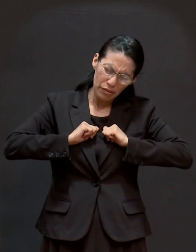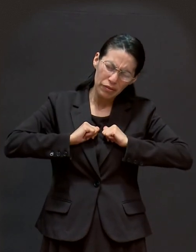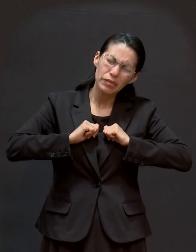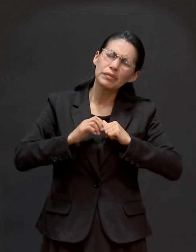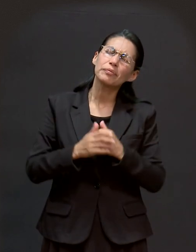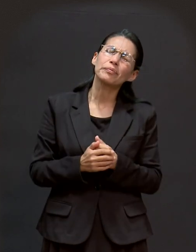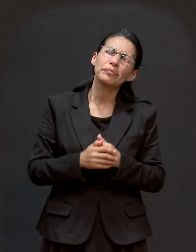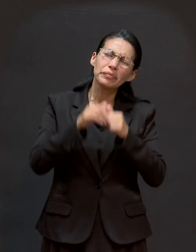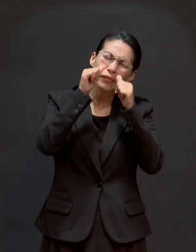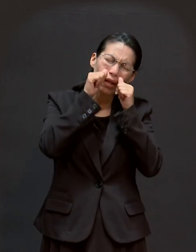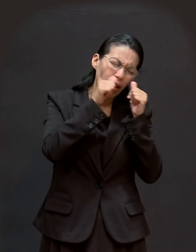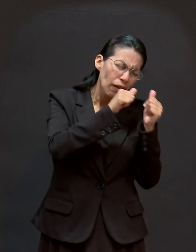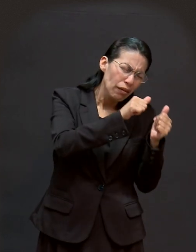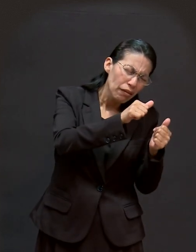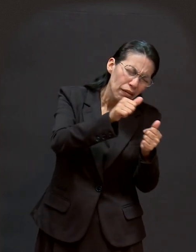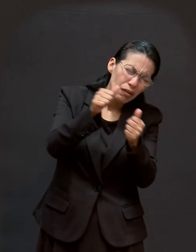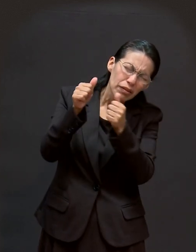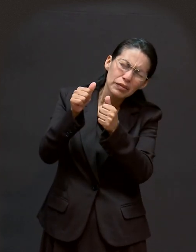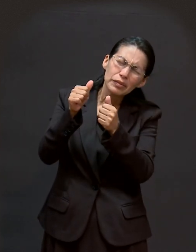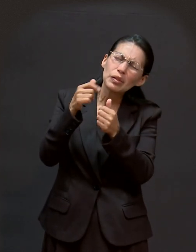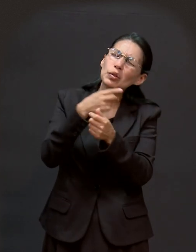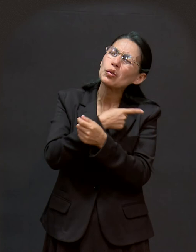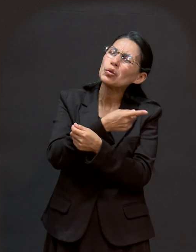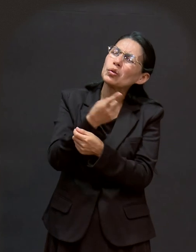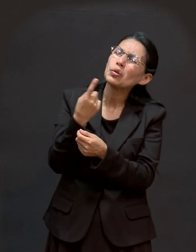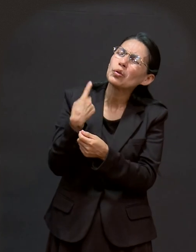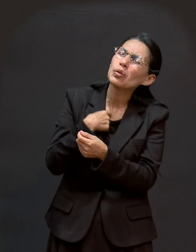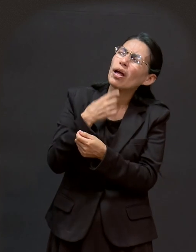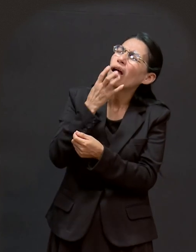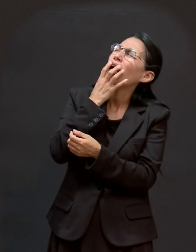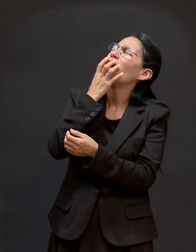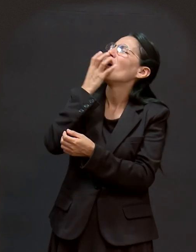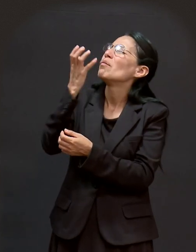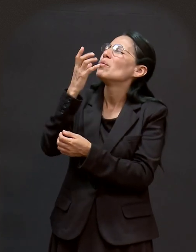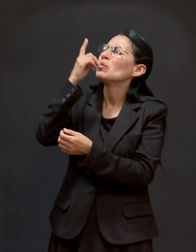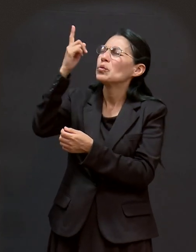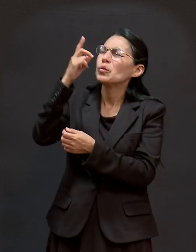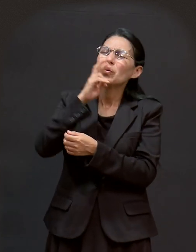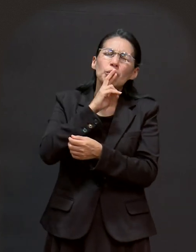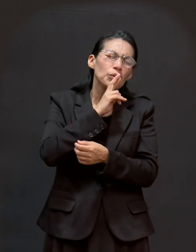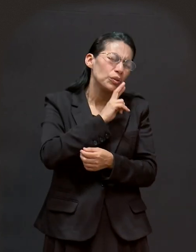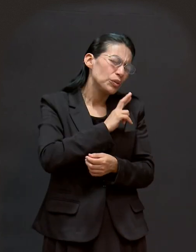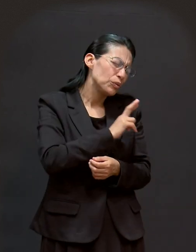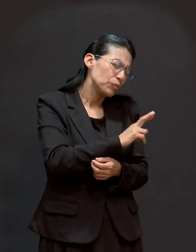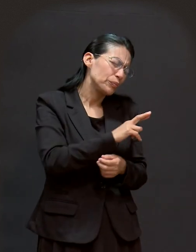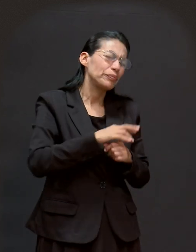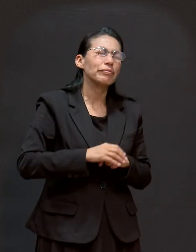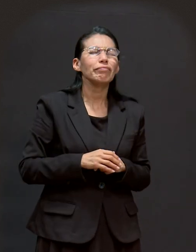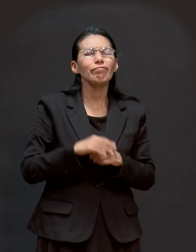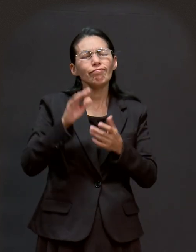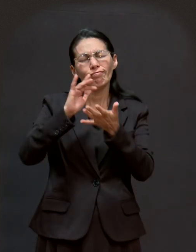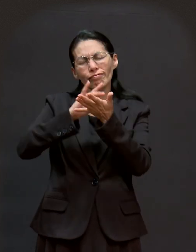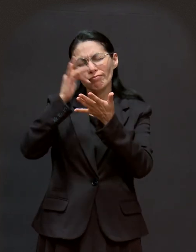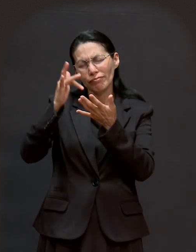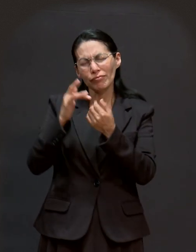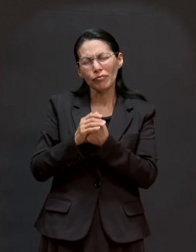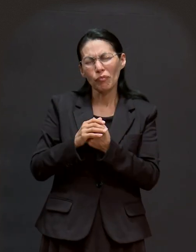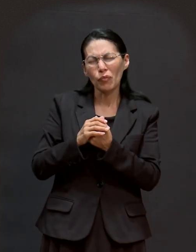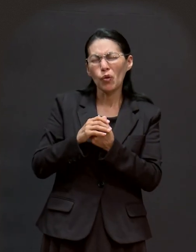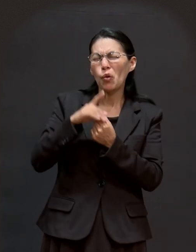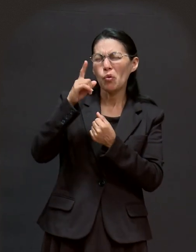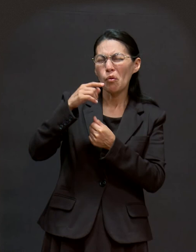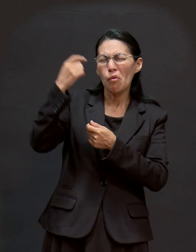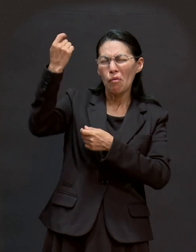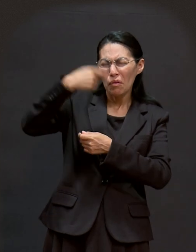por nosotros que clamemos a ti y no sabrás de responder pedimos que estas bendiciones señor